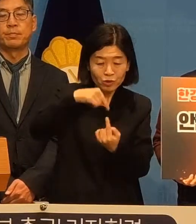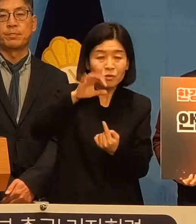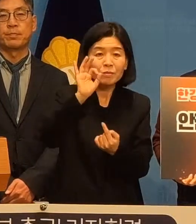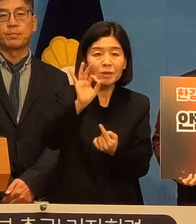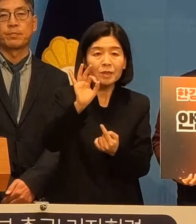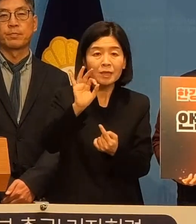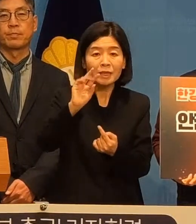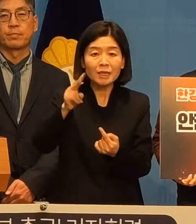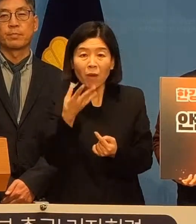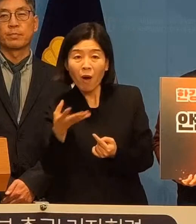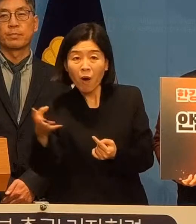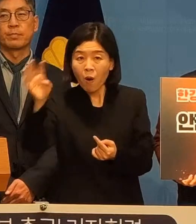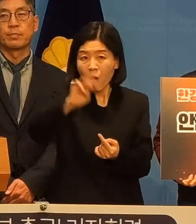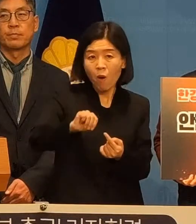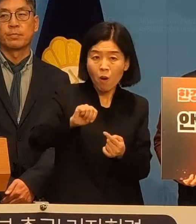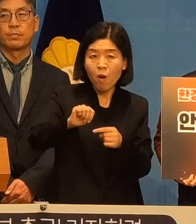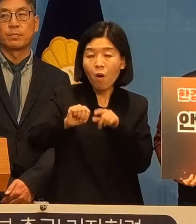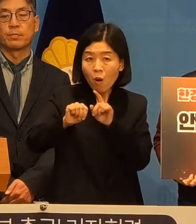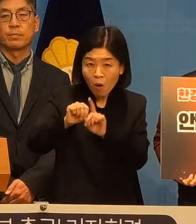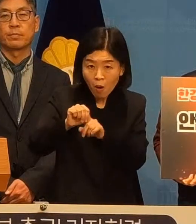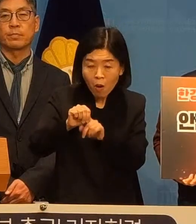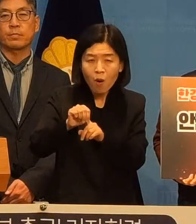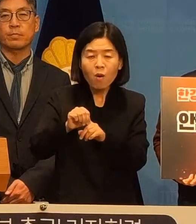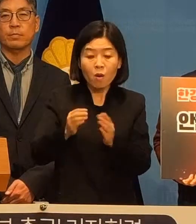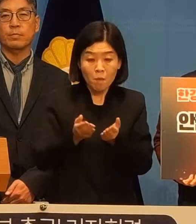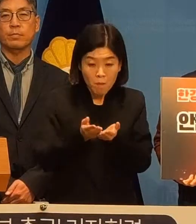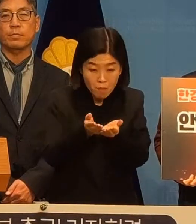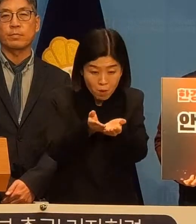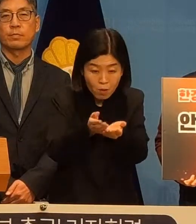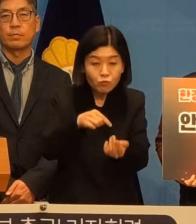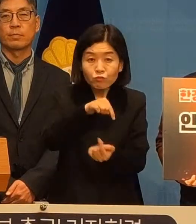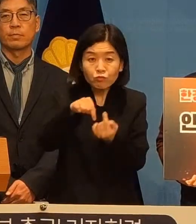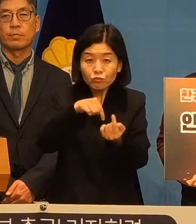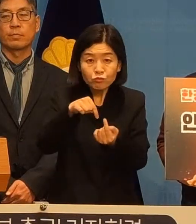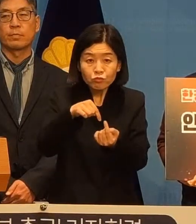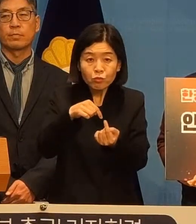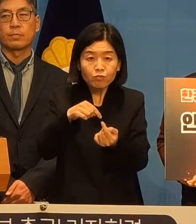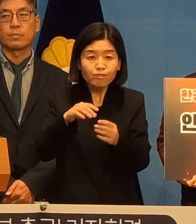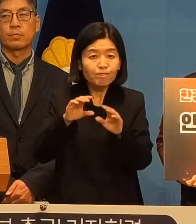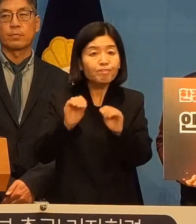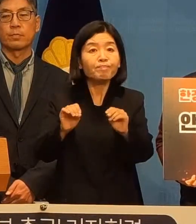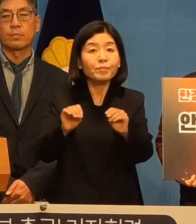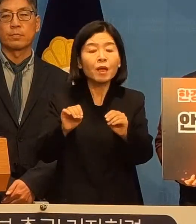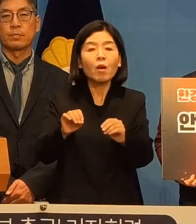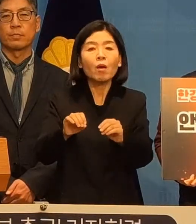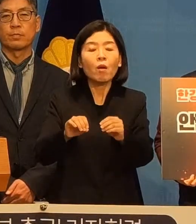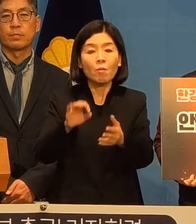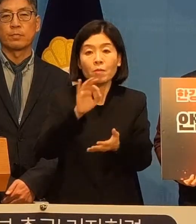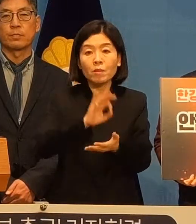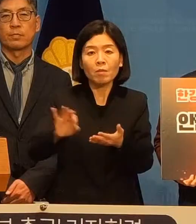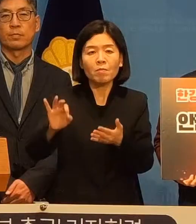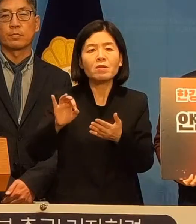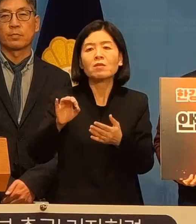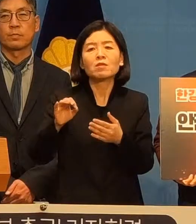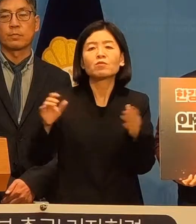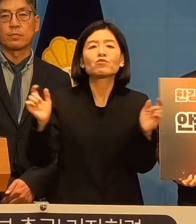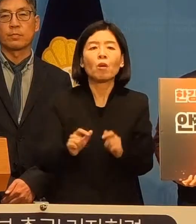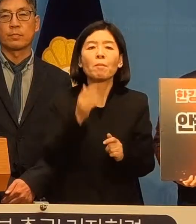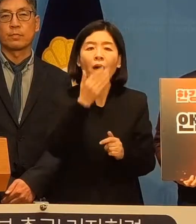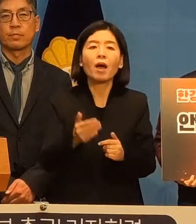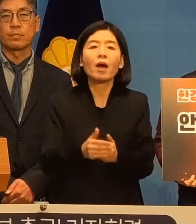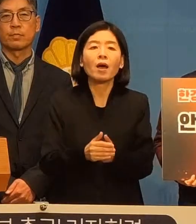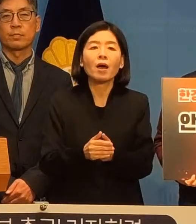드는데요. 이것도 따지고 보면은 운행을 하지 않는다면 오히려 낭비적 요소를 줄일 수가 있기 때문에 매몰